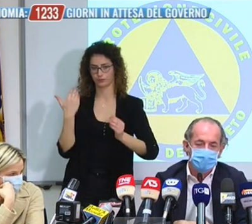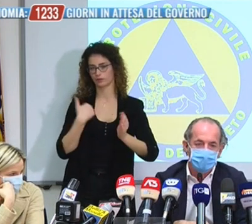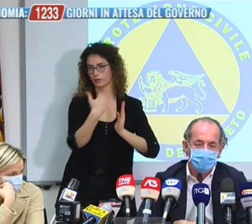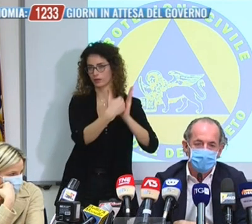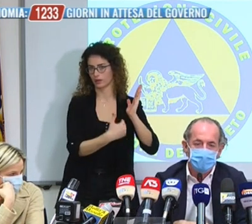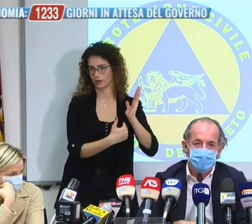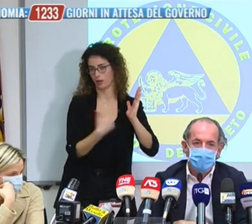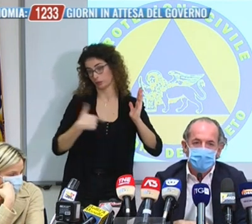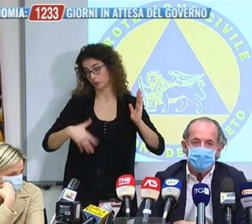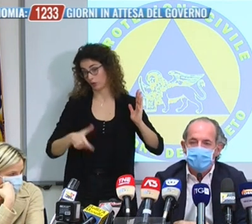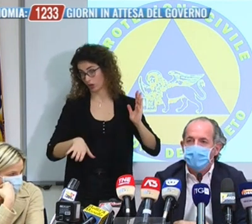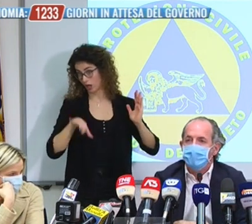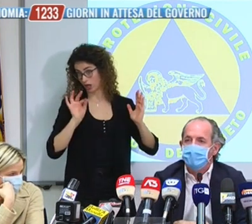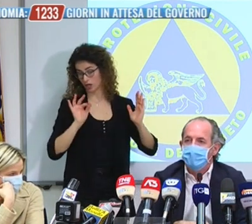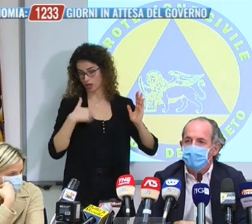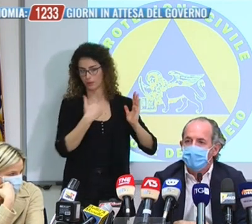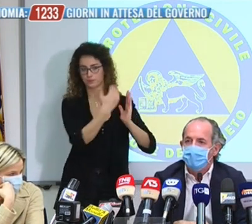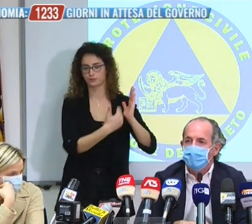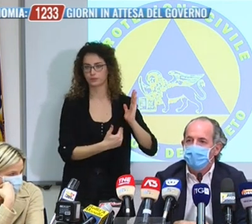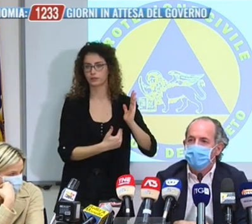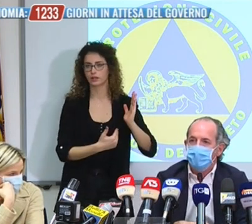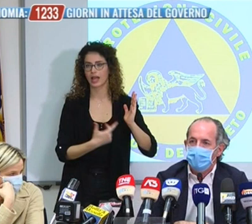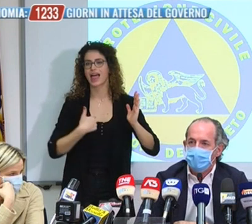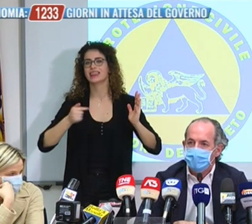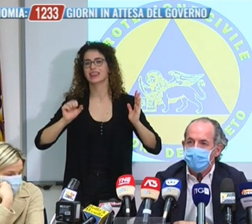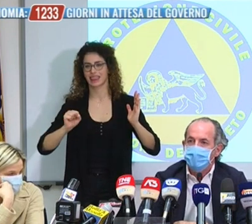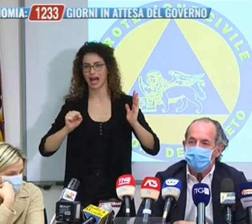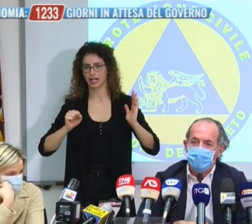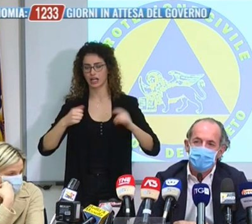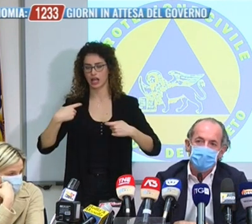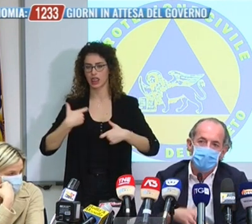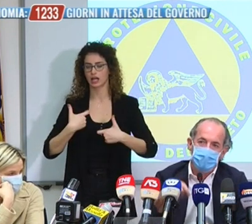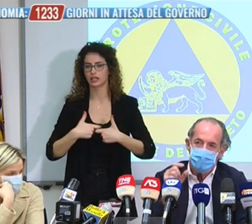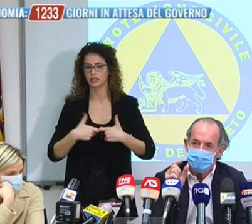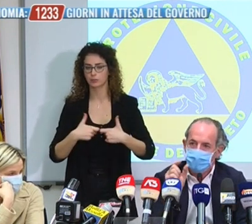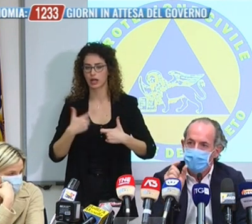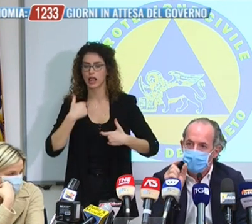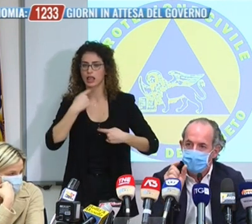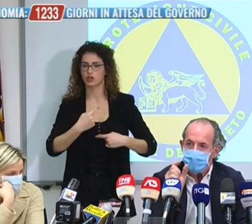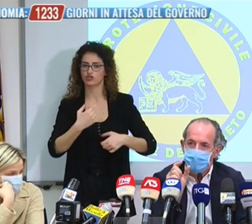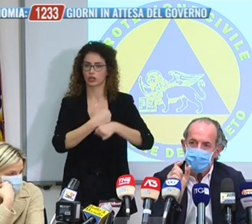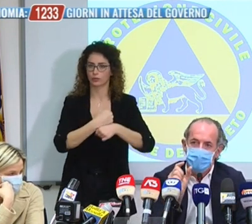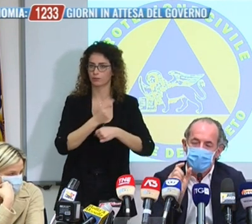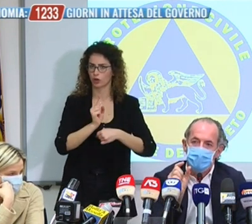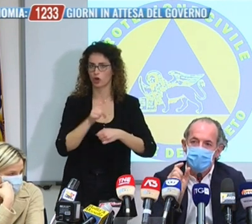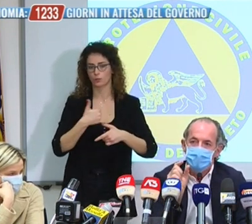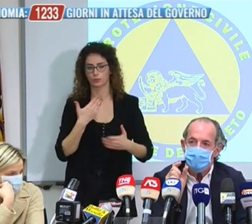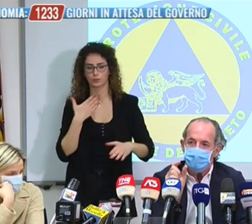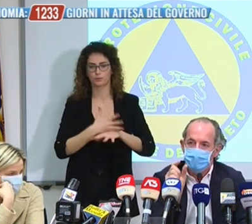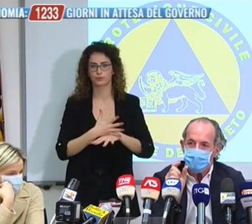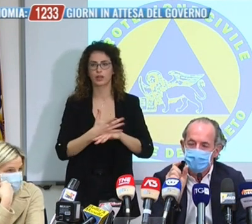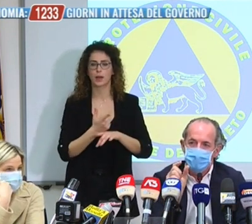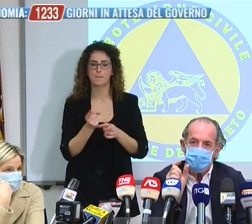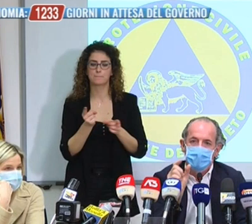la sospensiva? Il TAR entra nel merito non dei farmaci, ma entra nel merito di una fase, di quella iniziale che viene definita